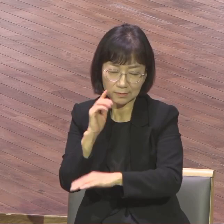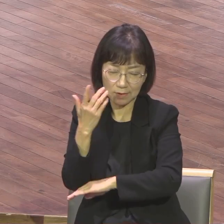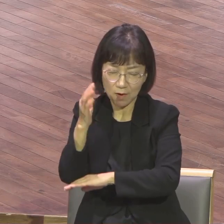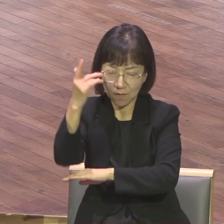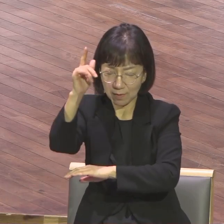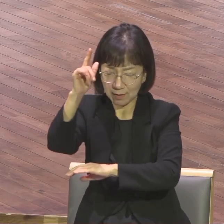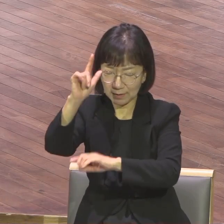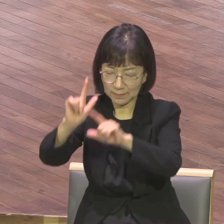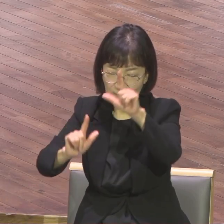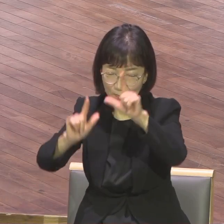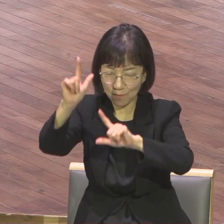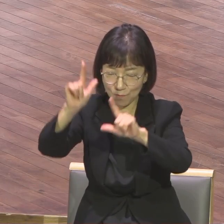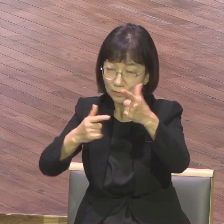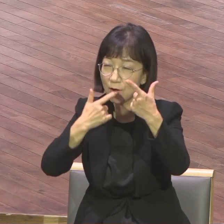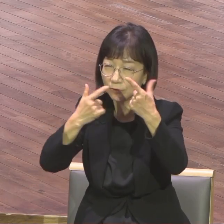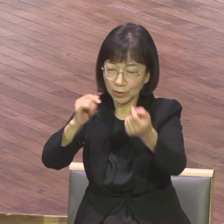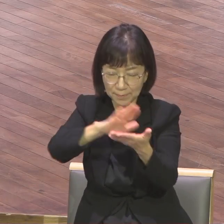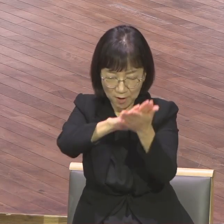하시리라.